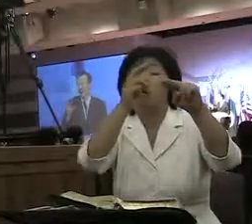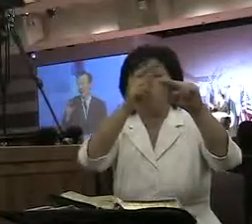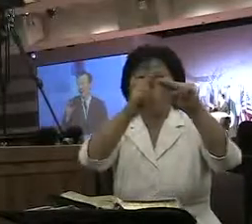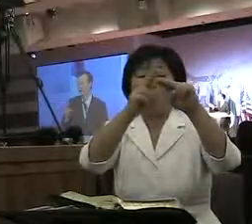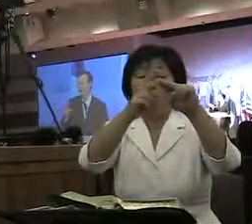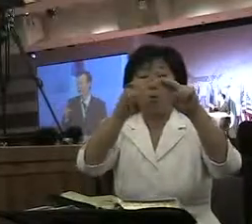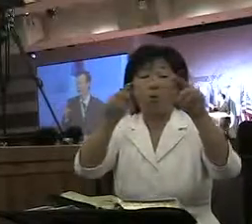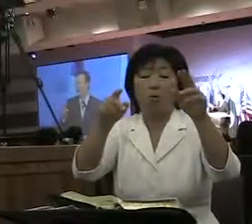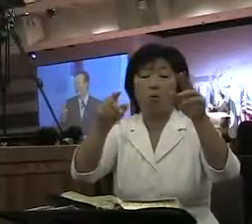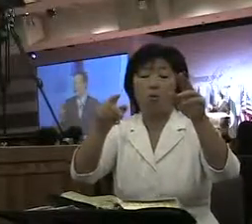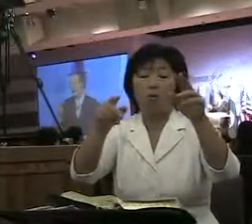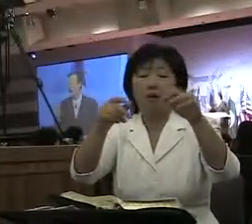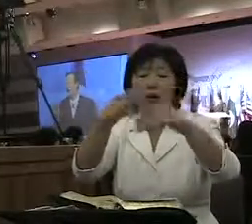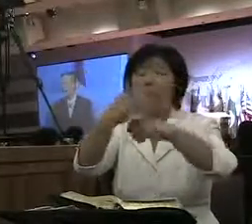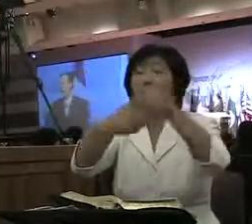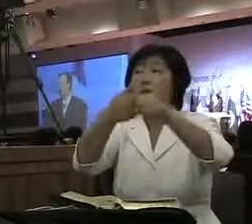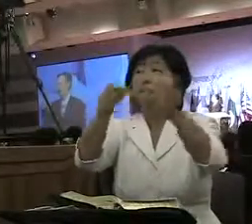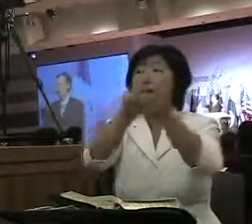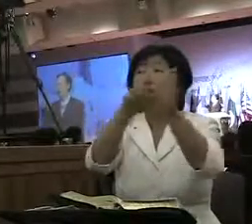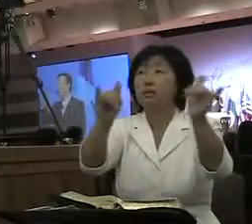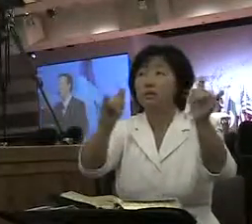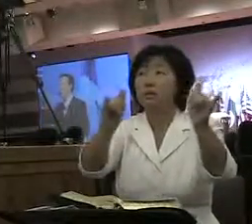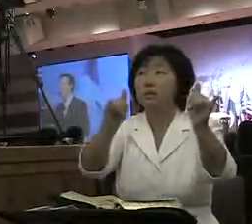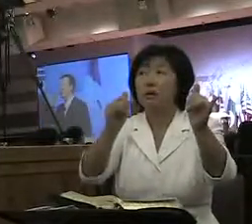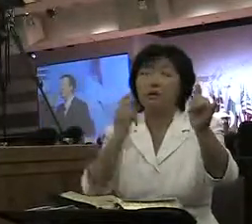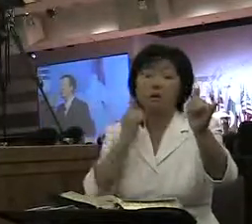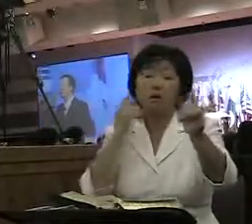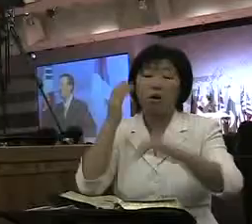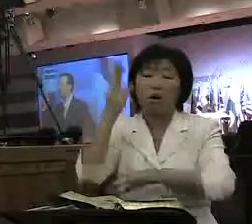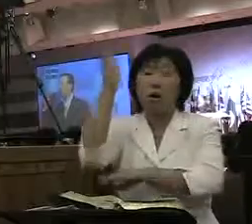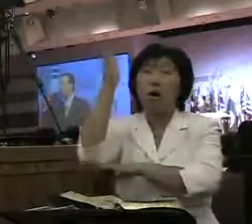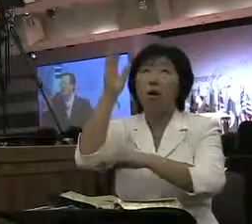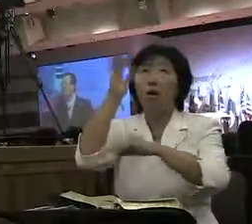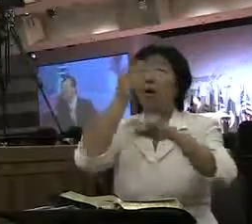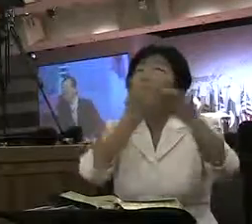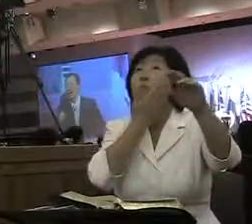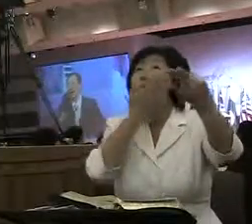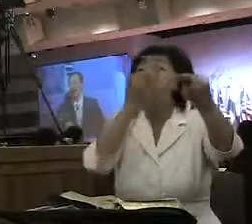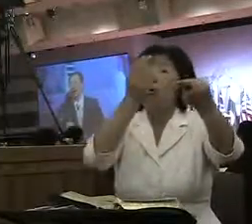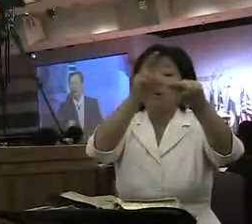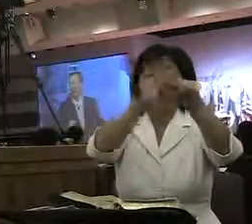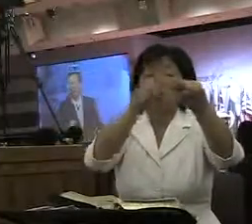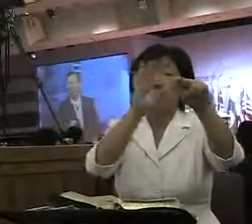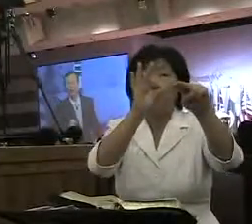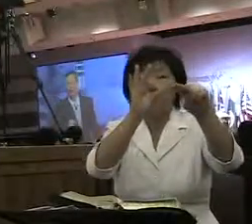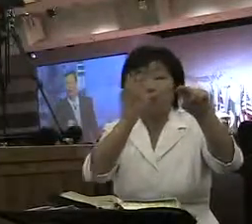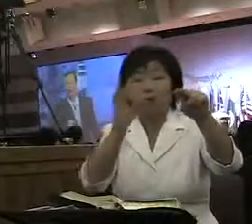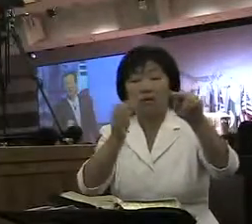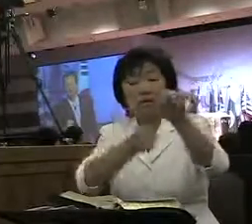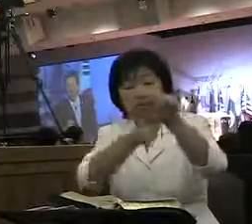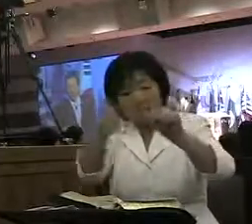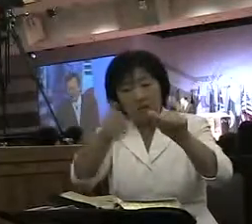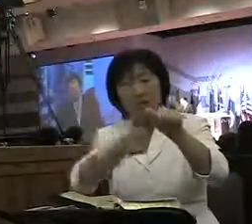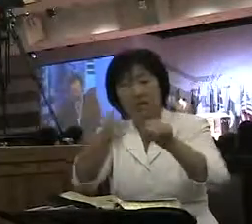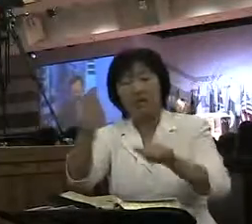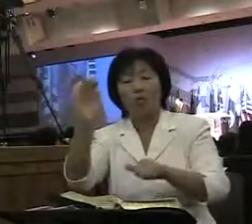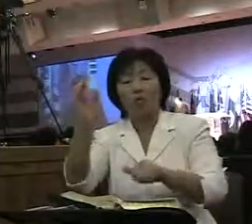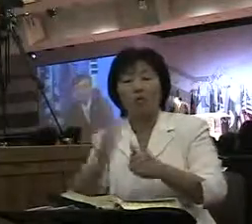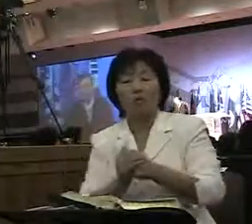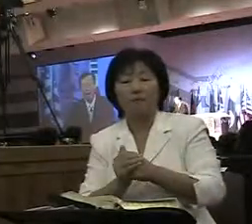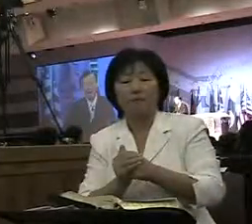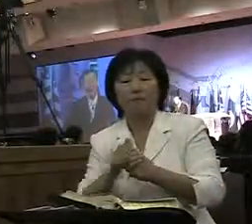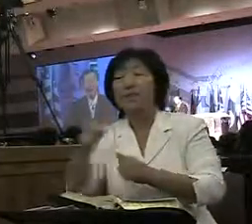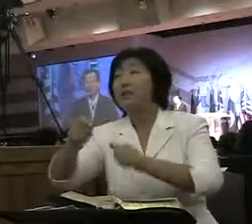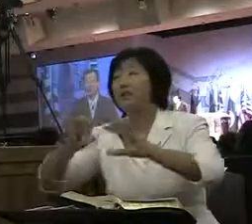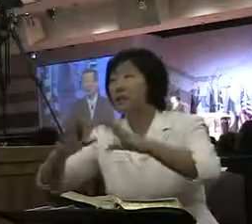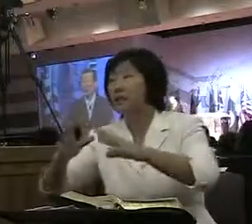하나님의 백성들은 이 하나님의 영광의 보좌를 보면서 승리해야 된다는 거예요. 이